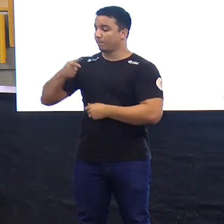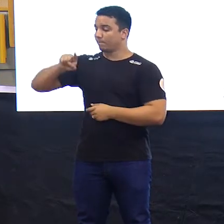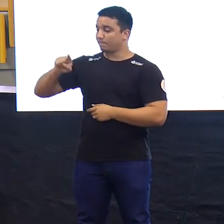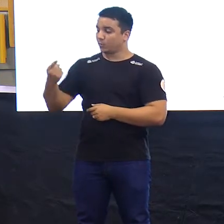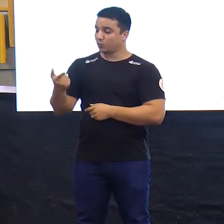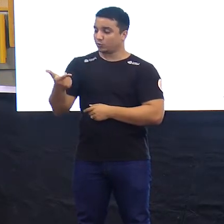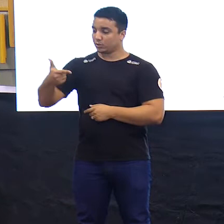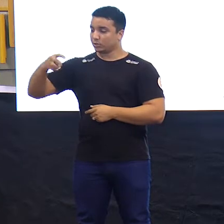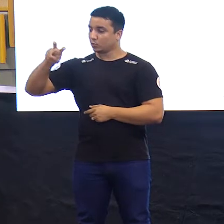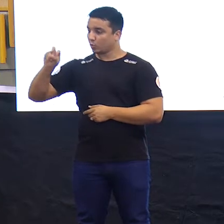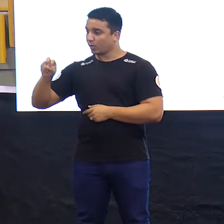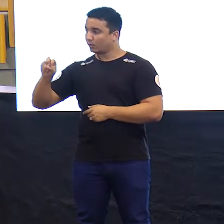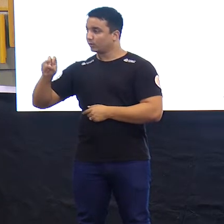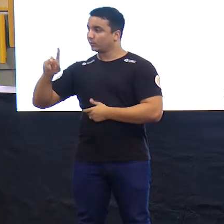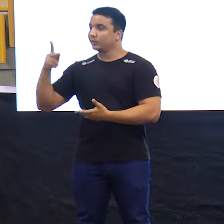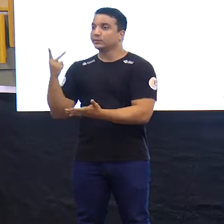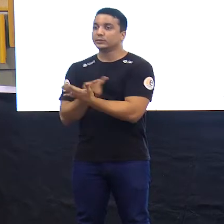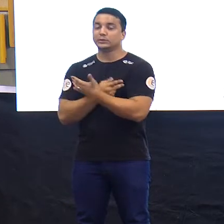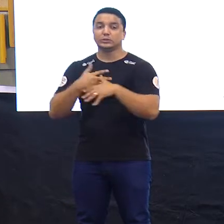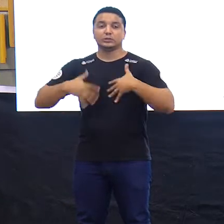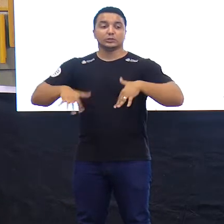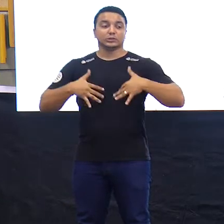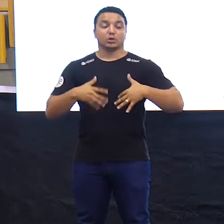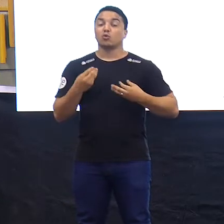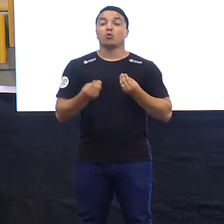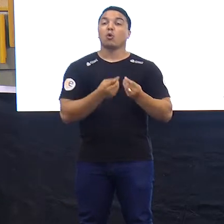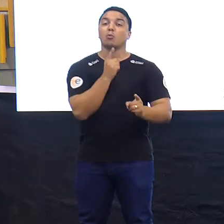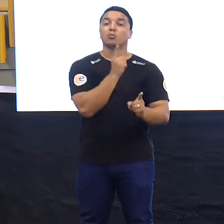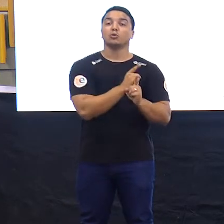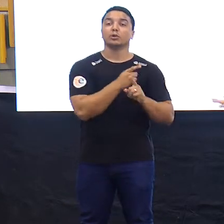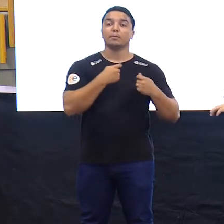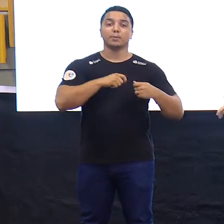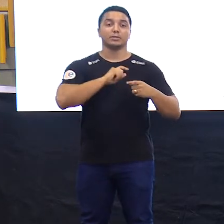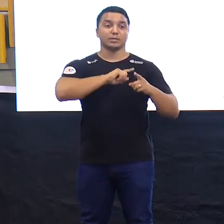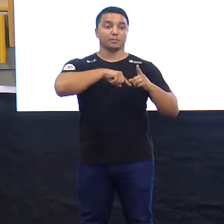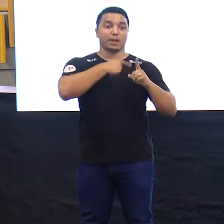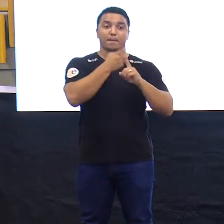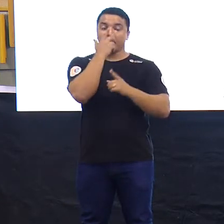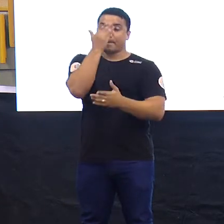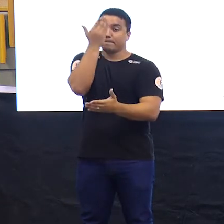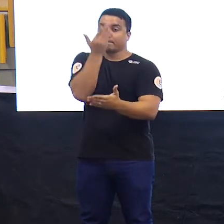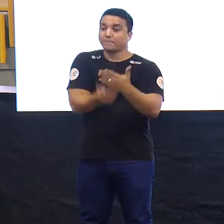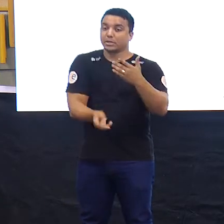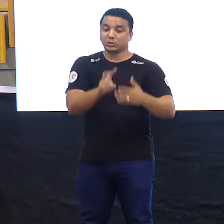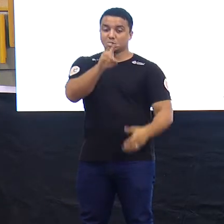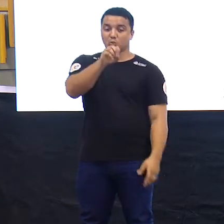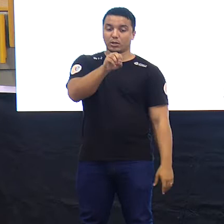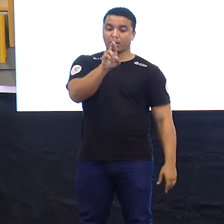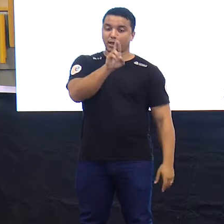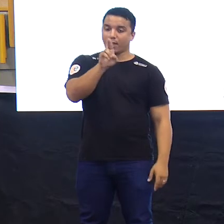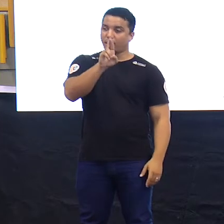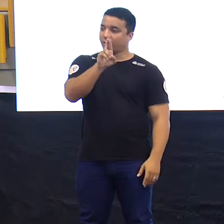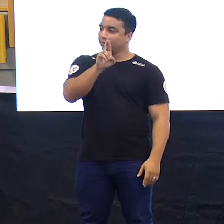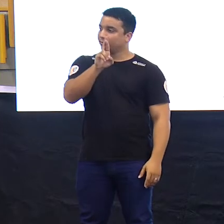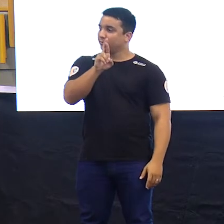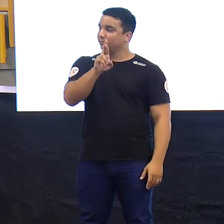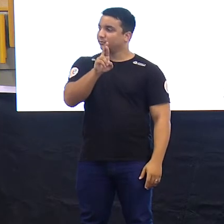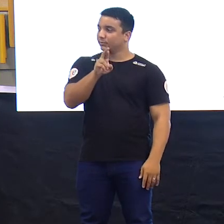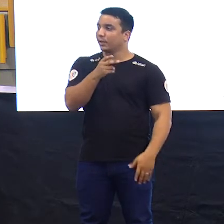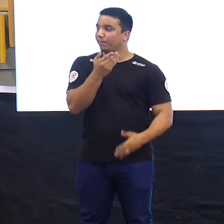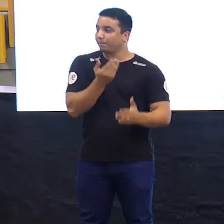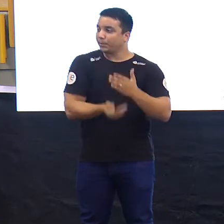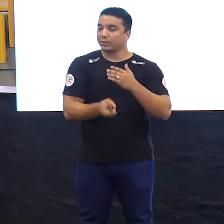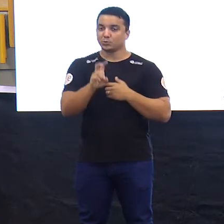perdendo. Ele vai ter que arranjar e vai ter que perder aí R$50 de compra. Então